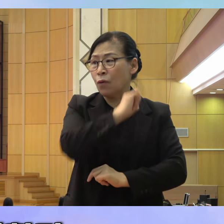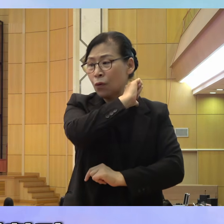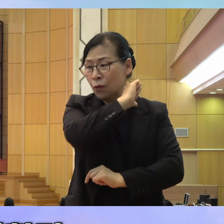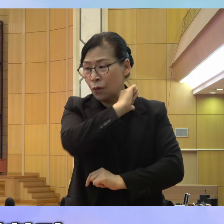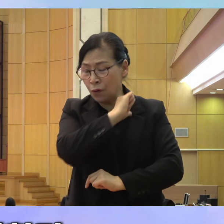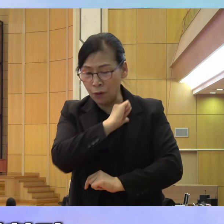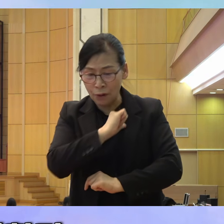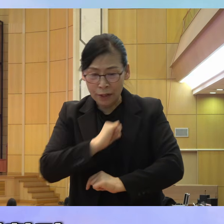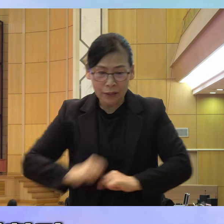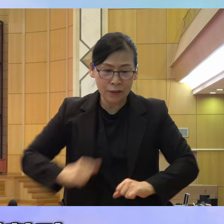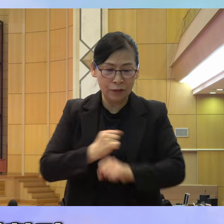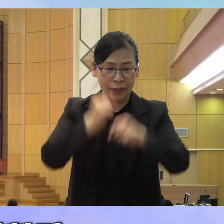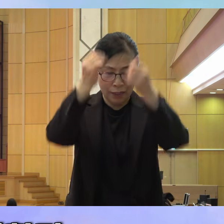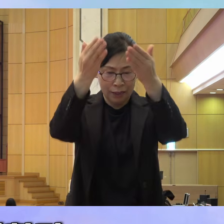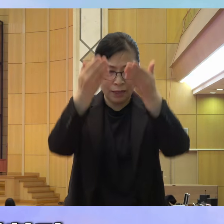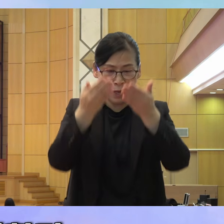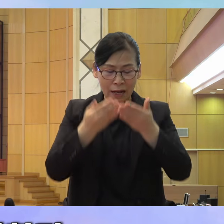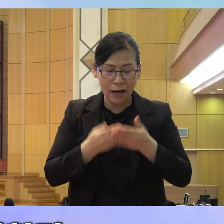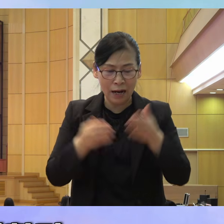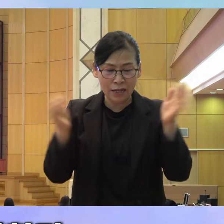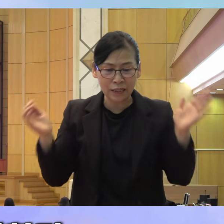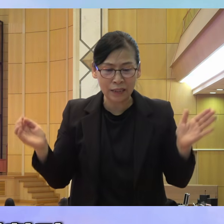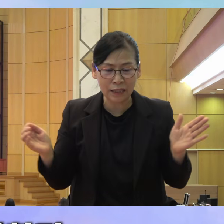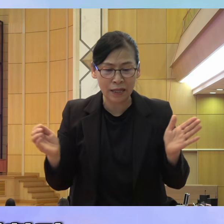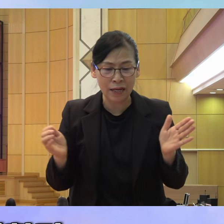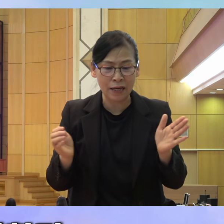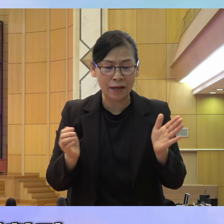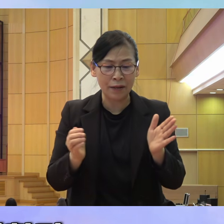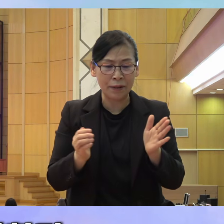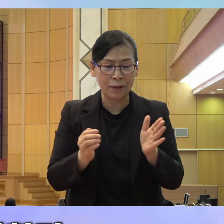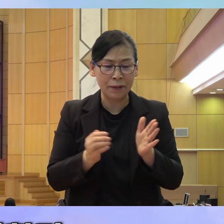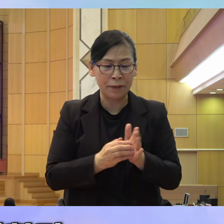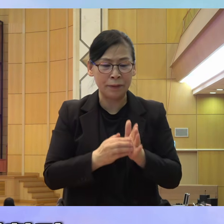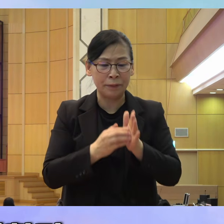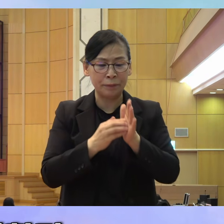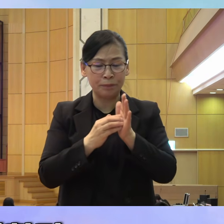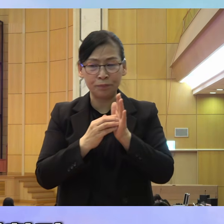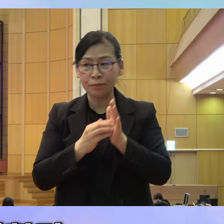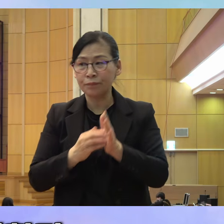버티고 견디게 하시네.